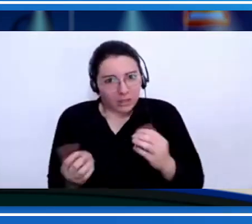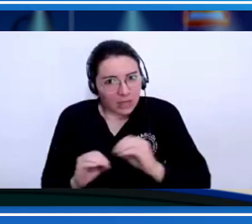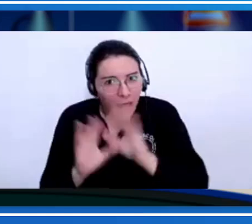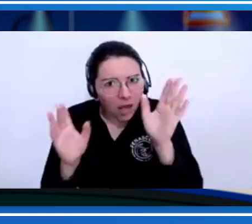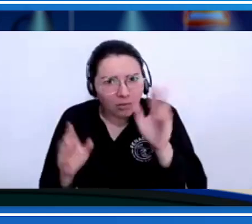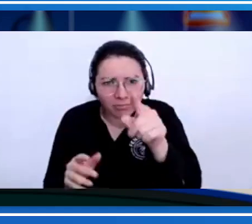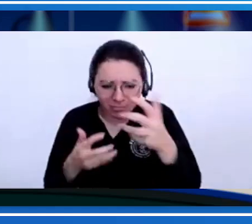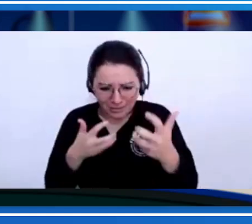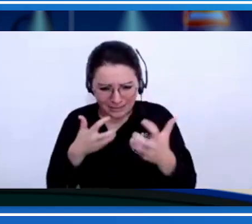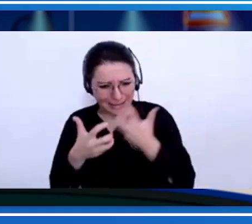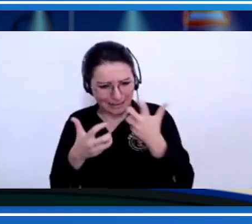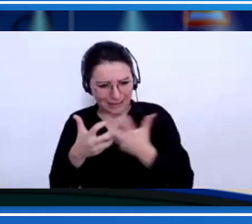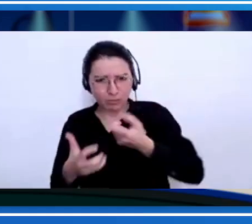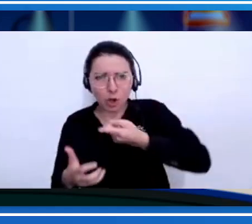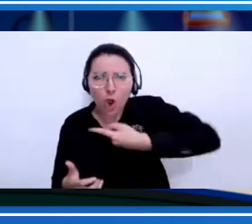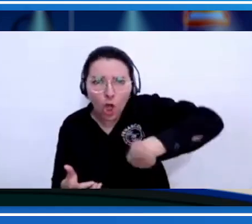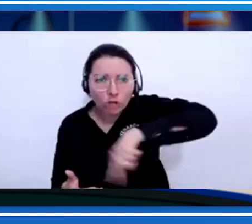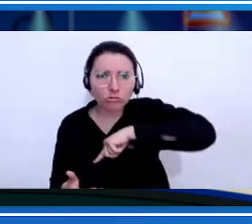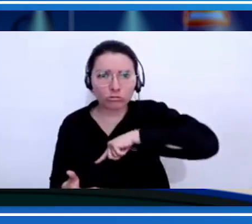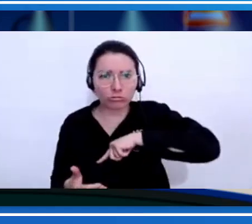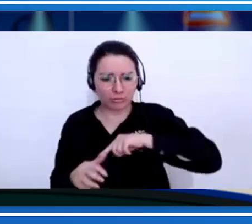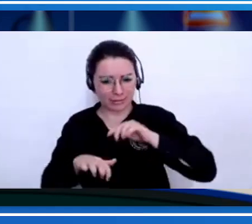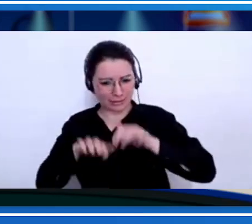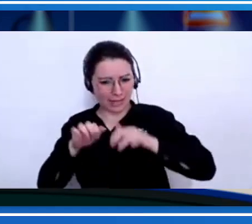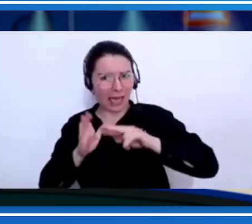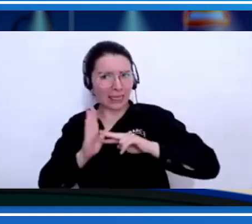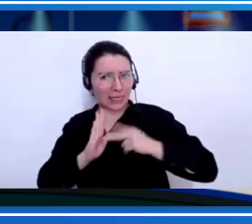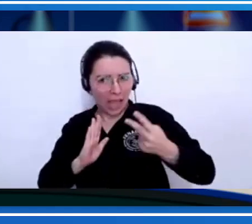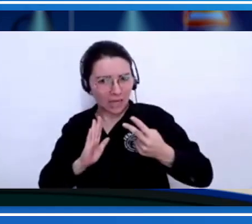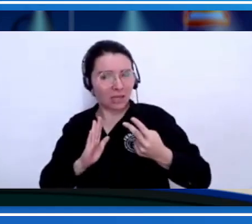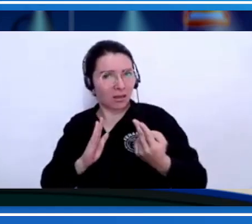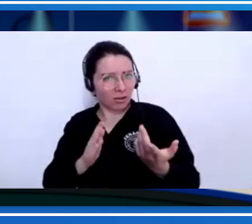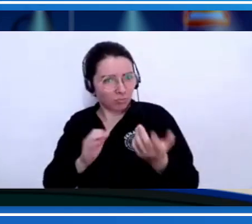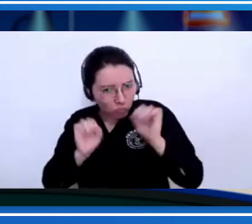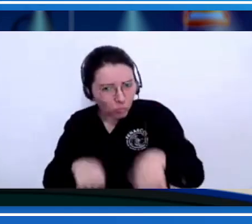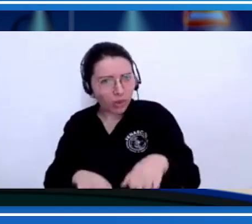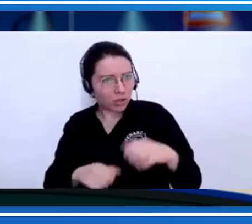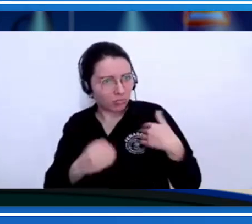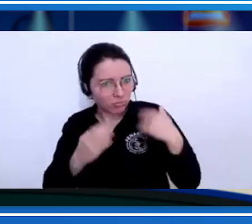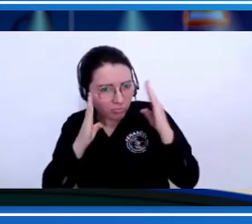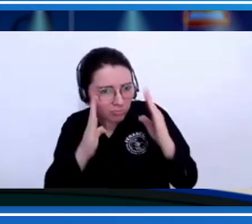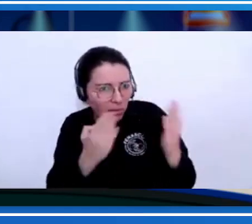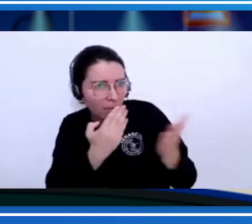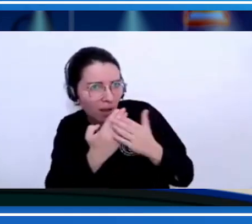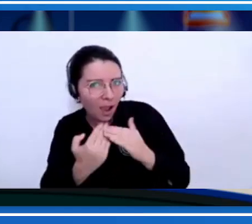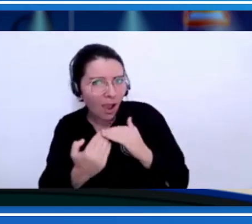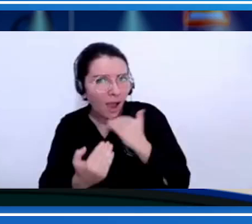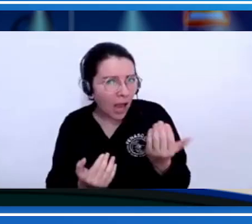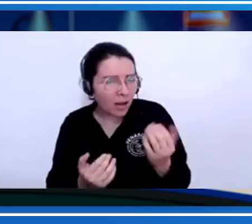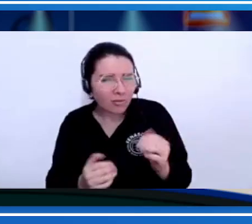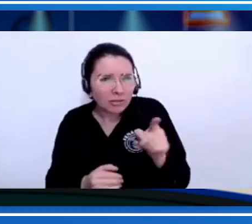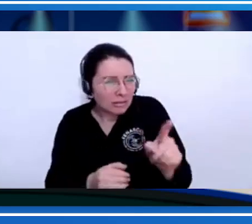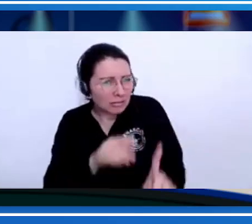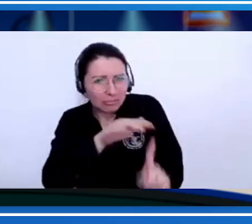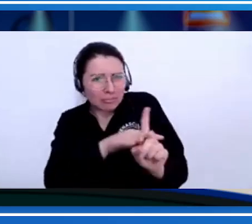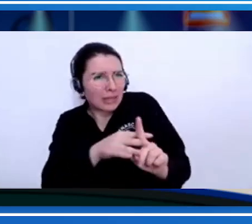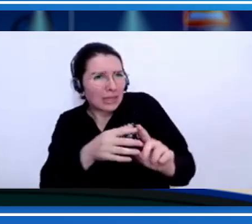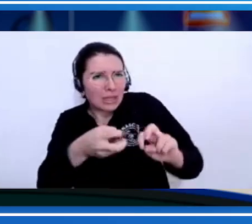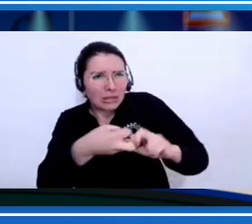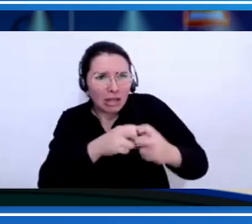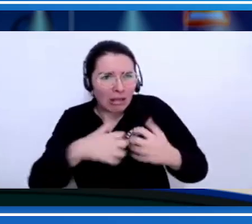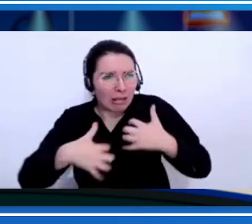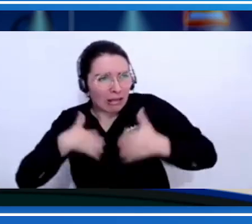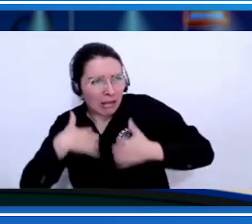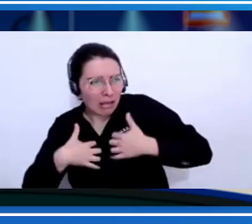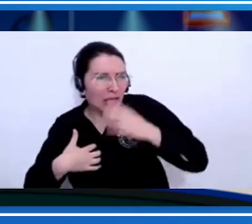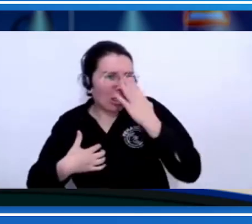sistema, cuenten con esta Secretaría Técnica para impulsar, para absorber todas las inquietudes puntuales en